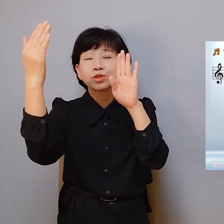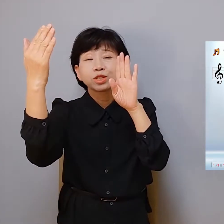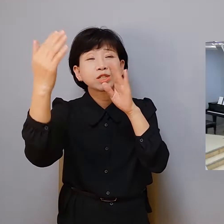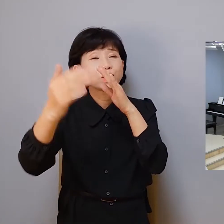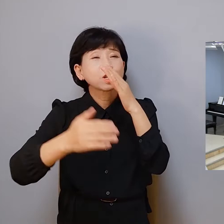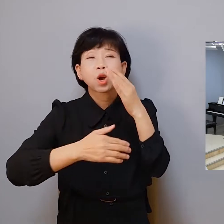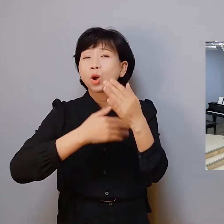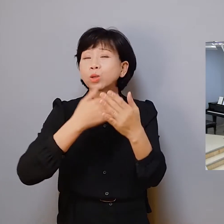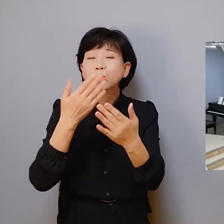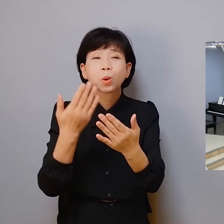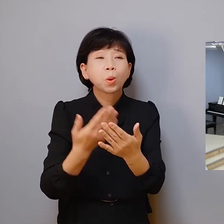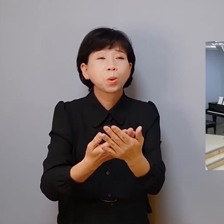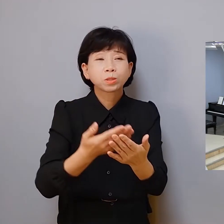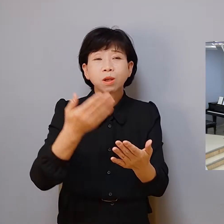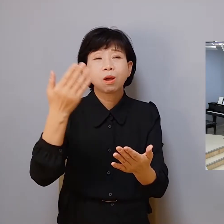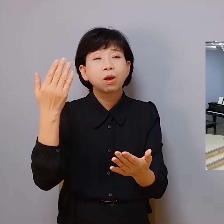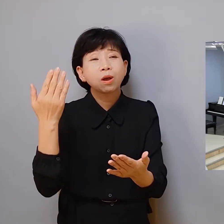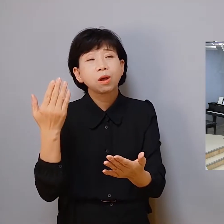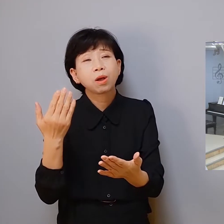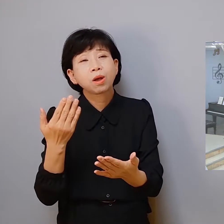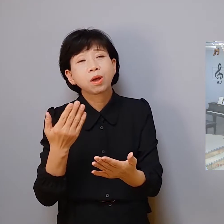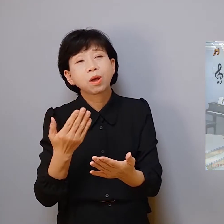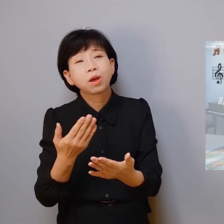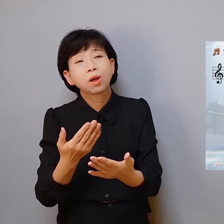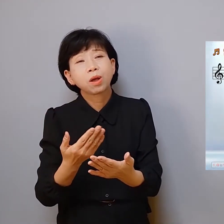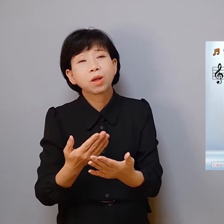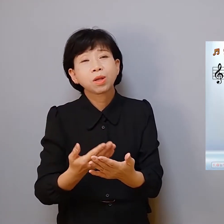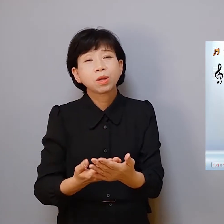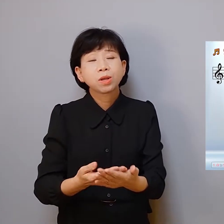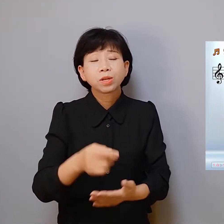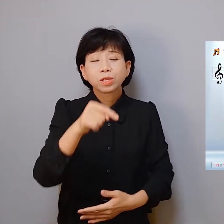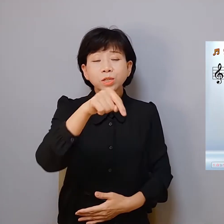하늘의 문을 여소서